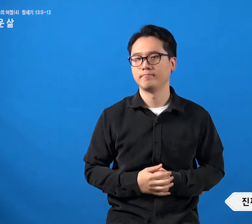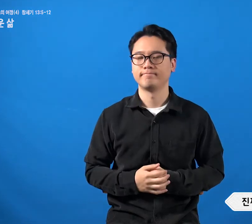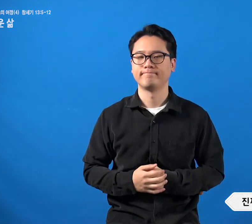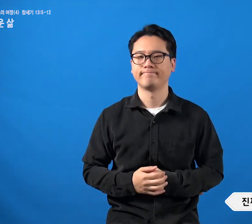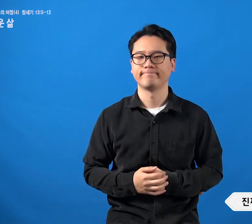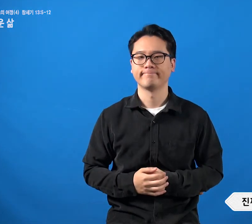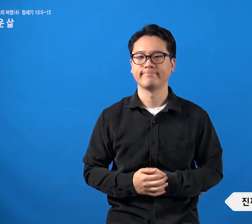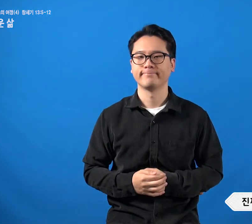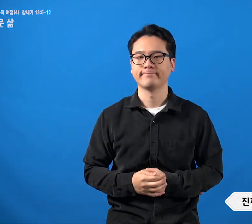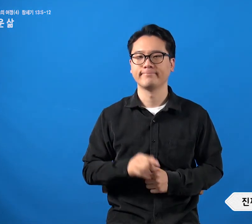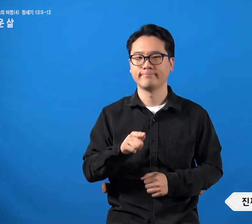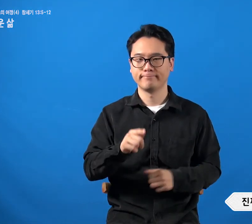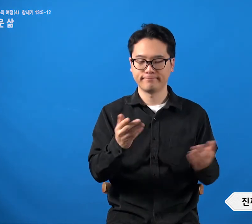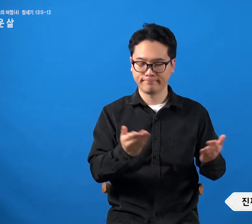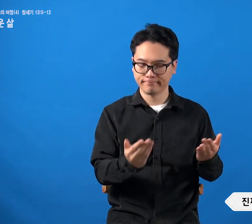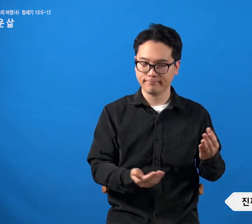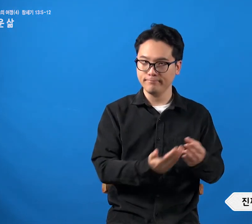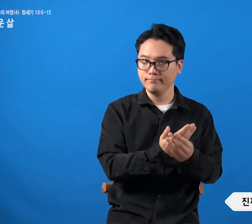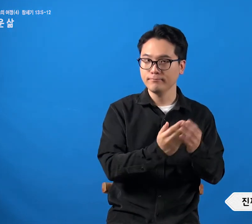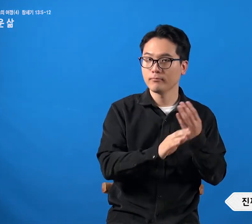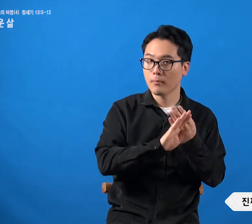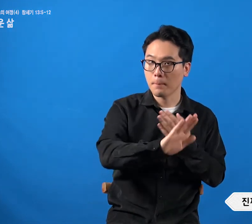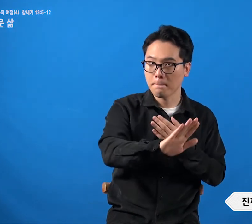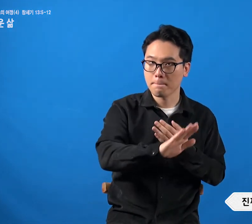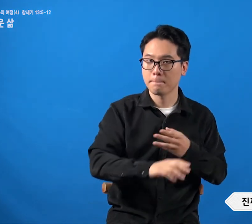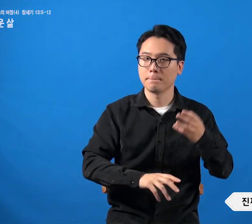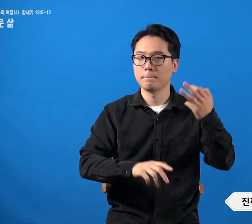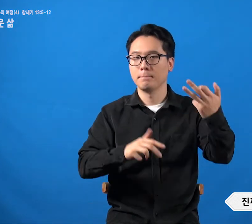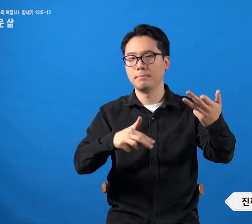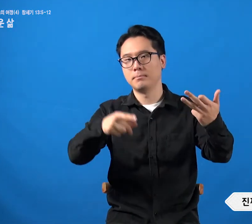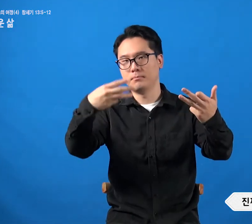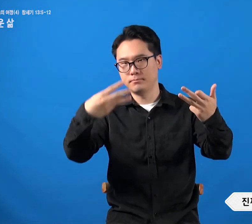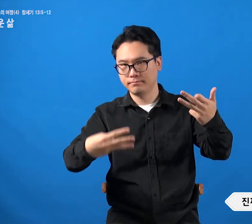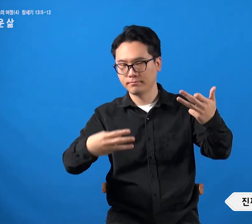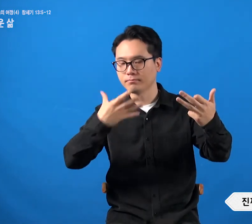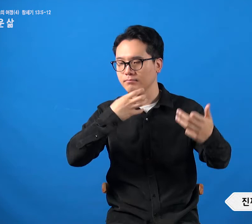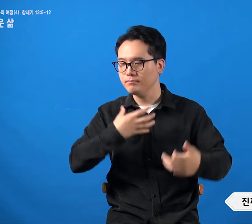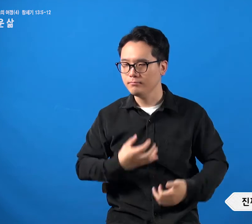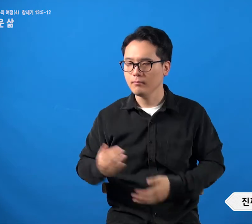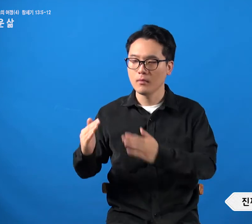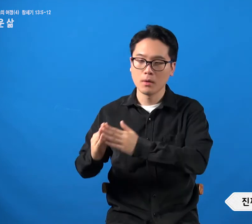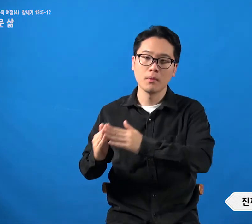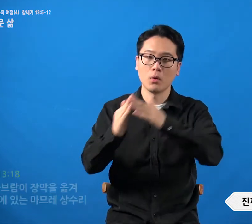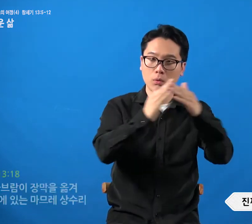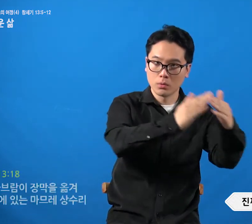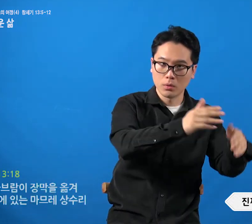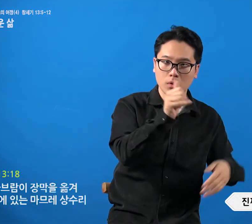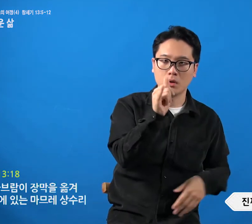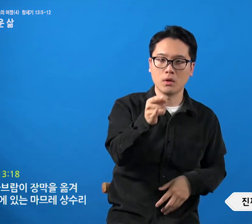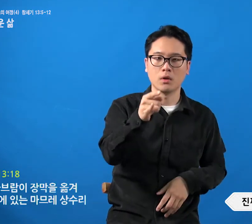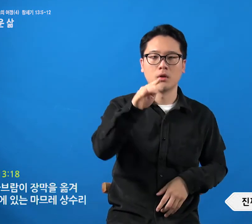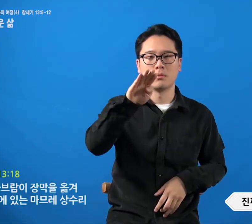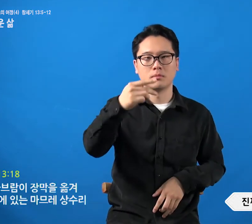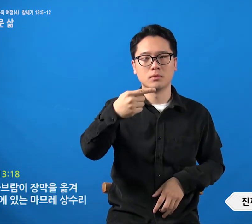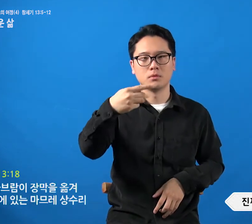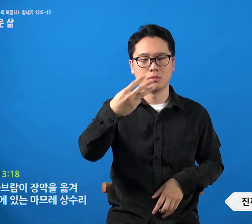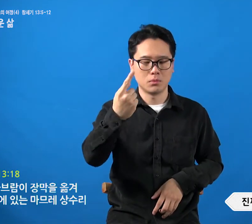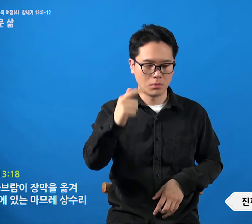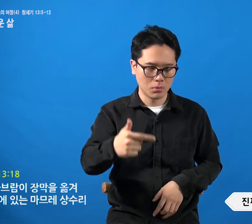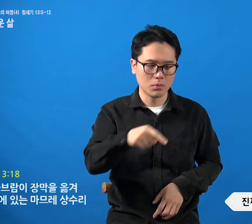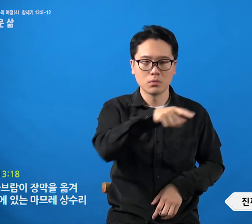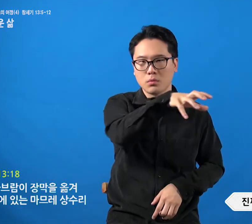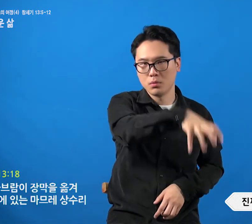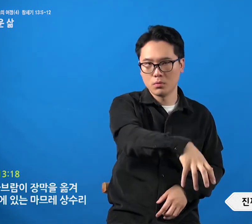사건 이후에 18절, 아브라함은 장막을 옮겨 헤브론에 있는 마므레 상수리 스프에 이르러 거주하며